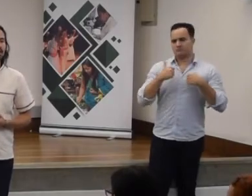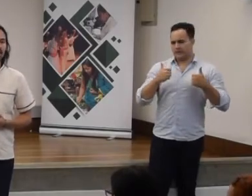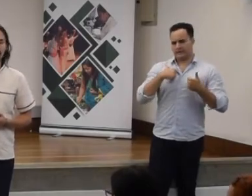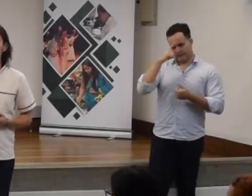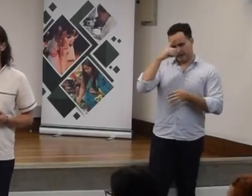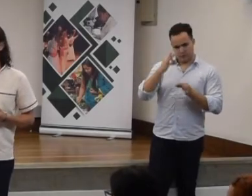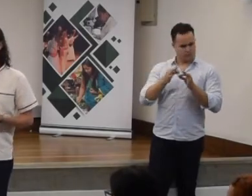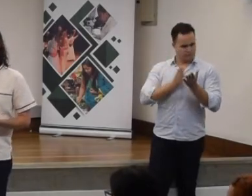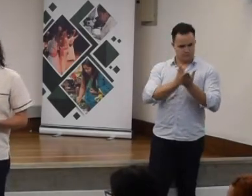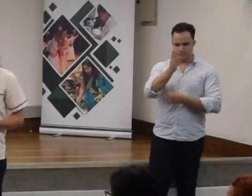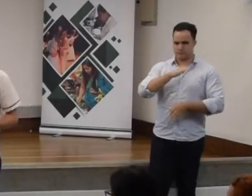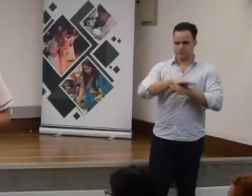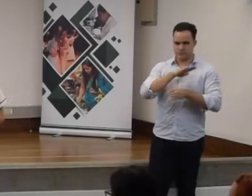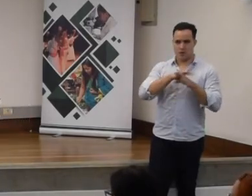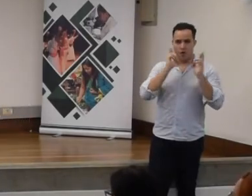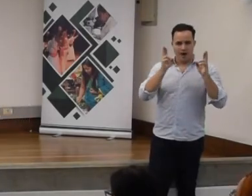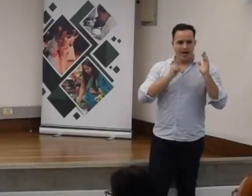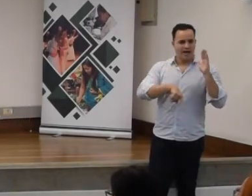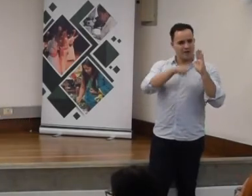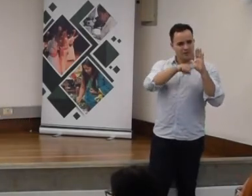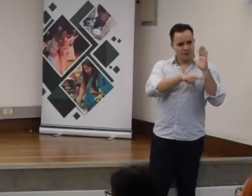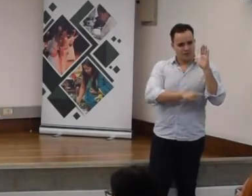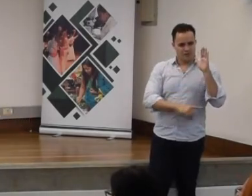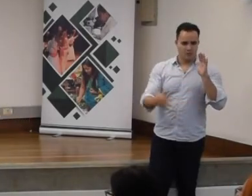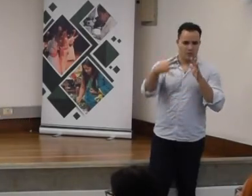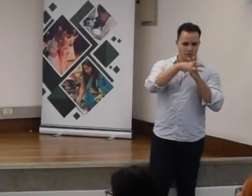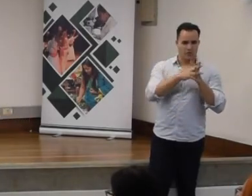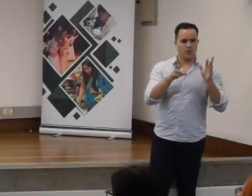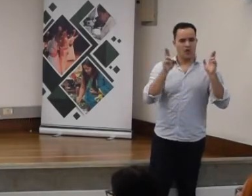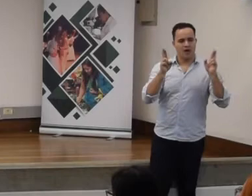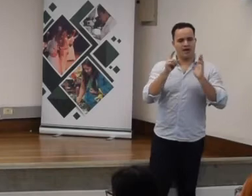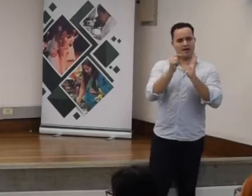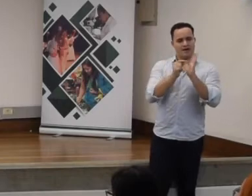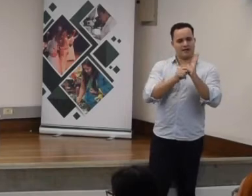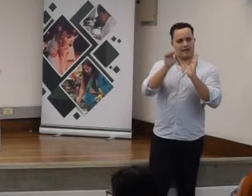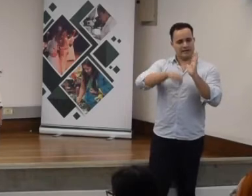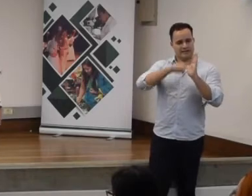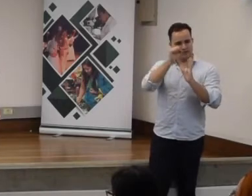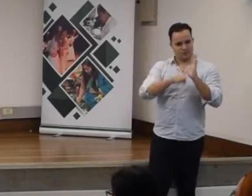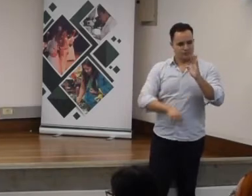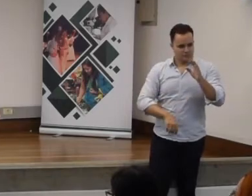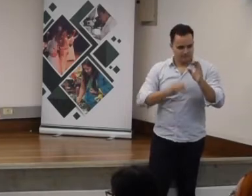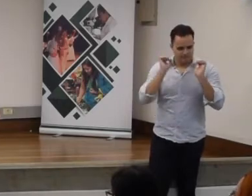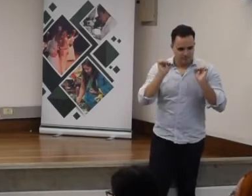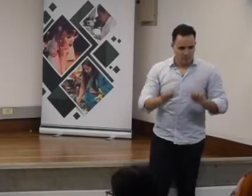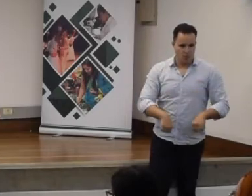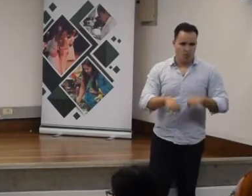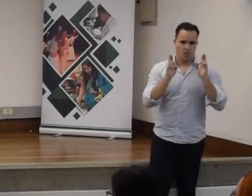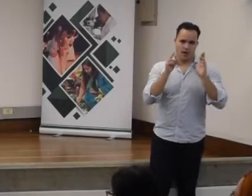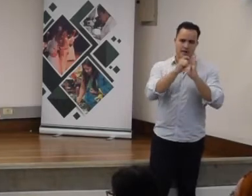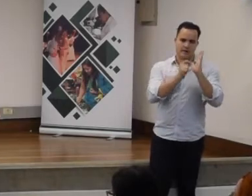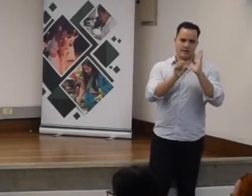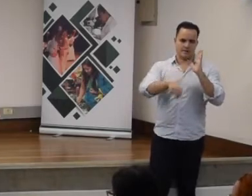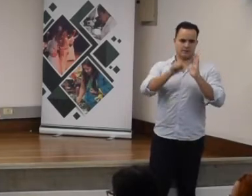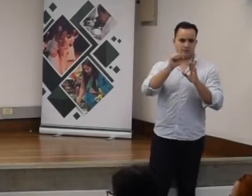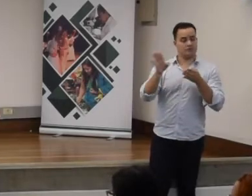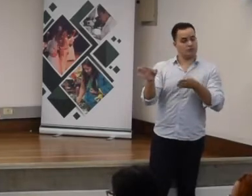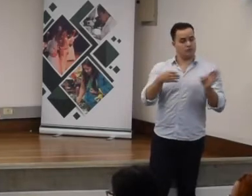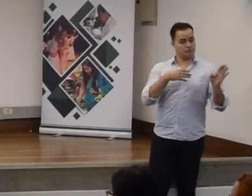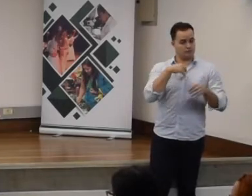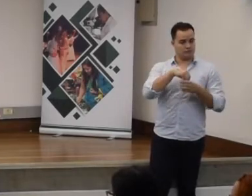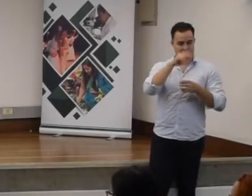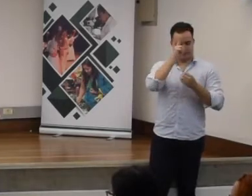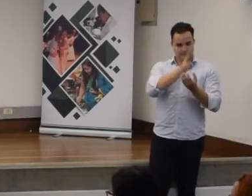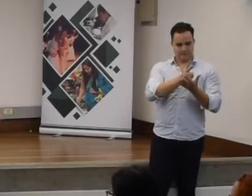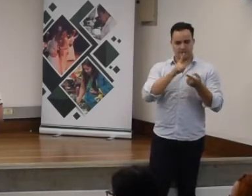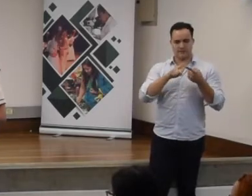mucho en ella, y que ojalá se curricularice, que tenga créditos en los programas académicos. Tenemos los cursos en diversidades,